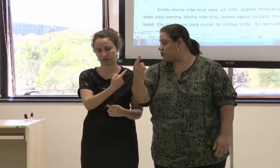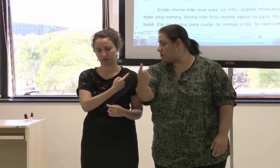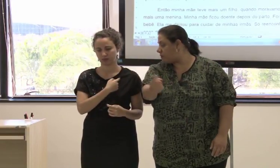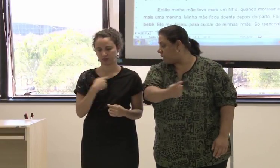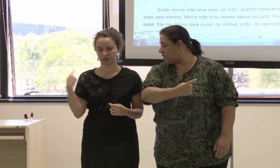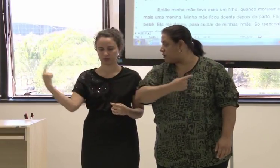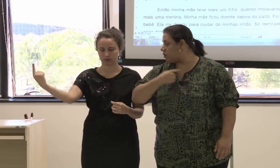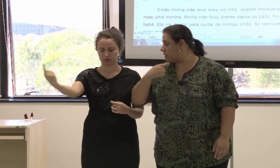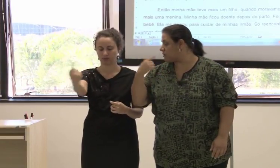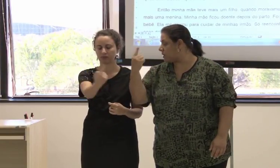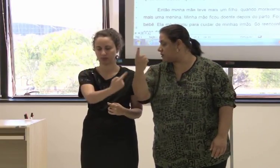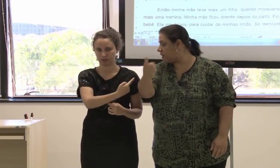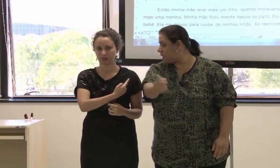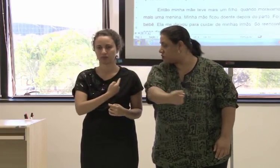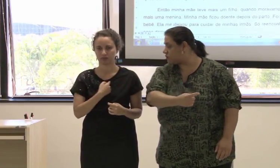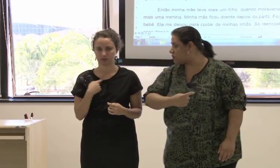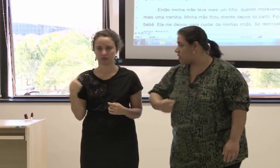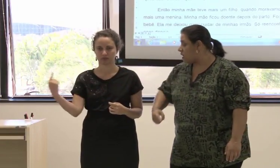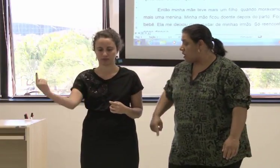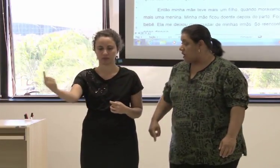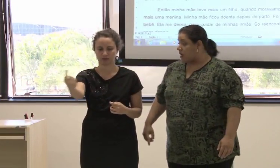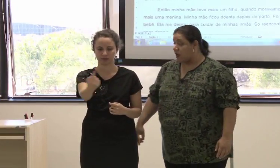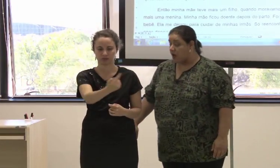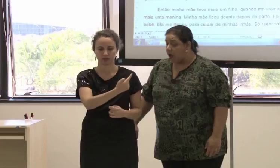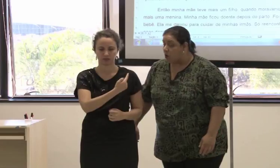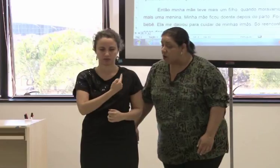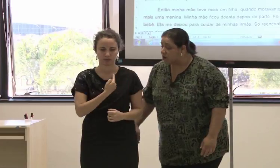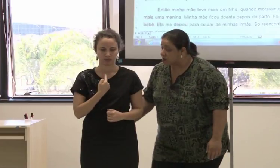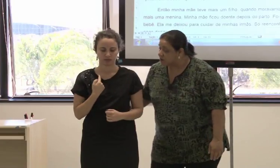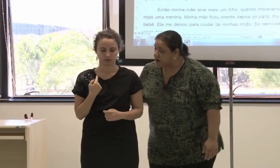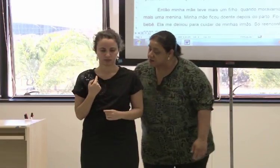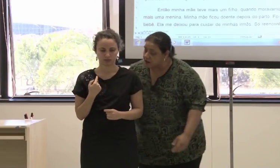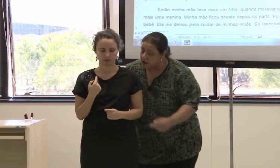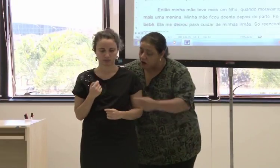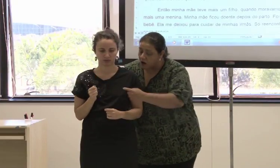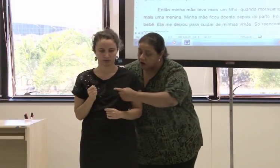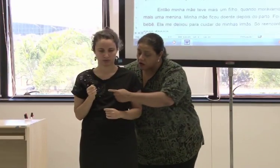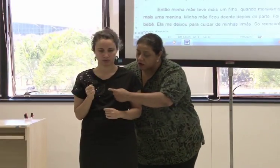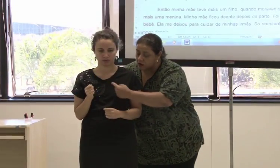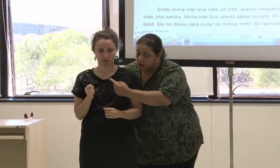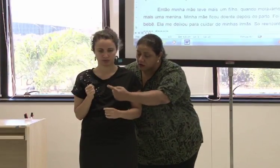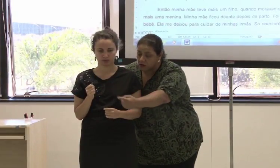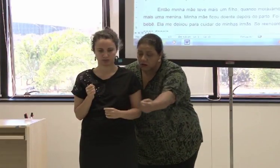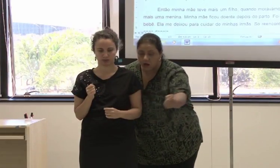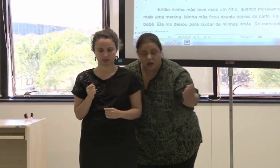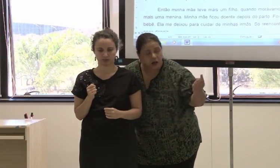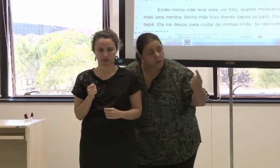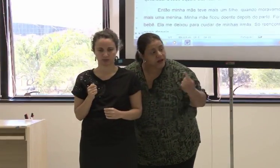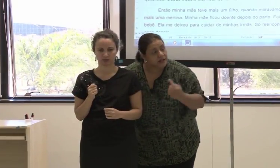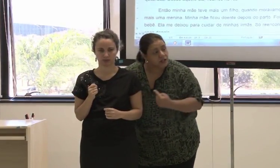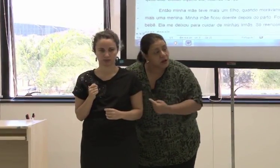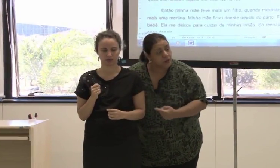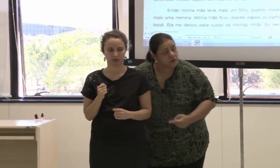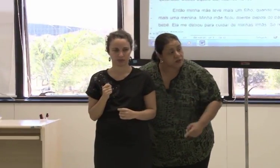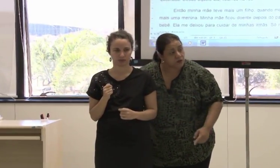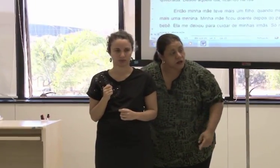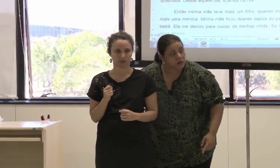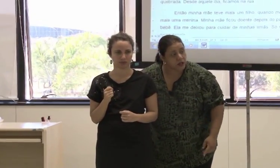Isso, amplia. Viu como é que seu braço vai lá junto? Quando você faz aqui, ó, como é que você acha que ela pode fazer os 4